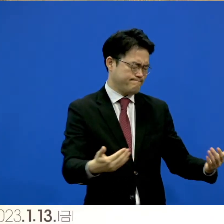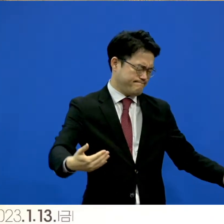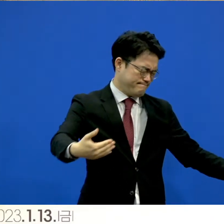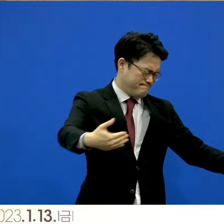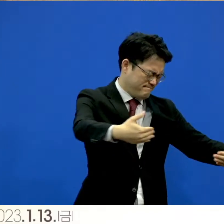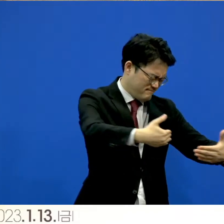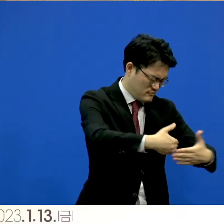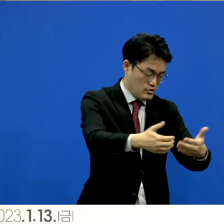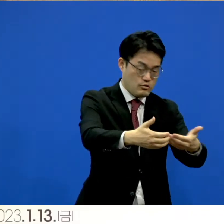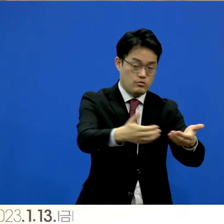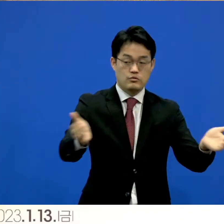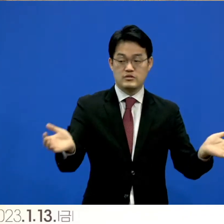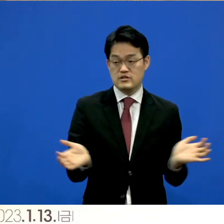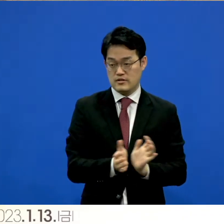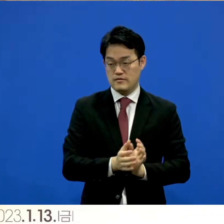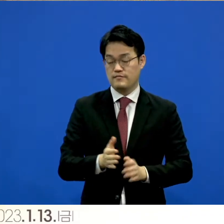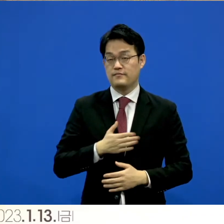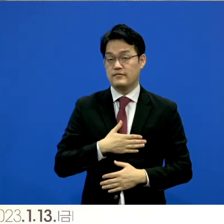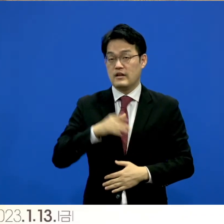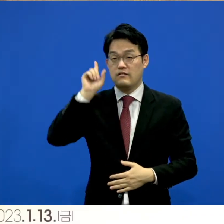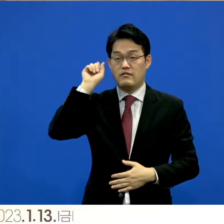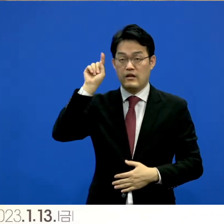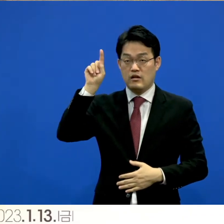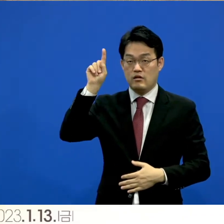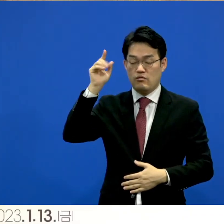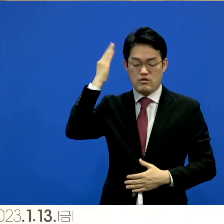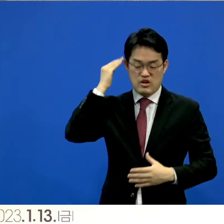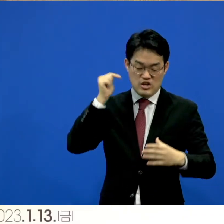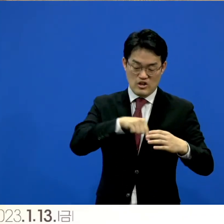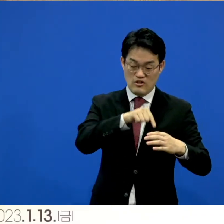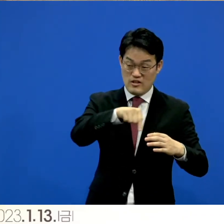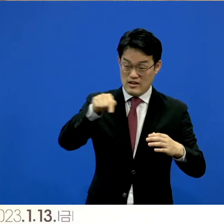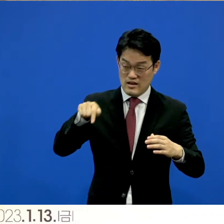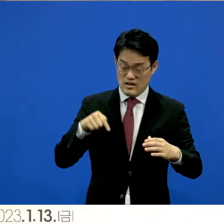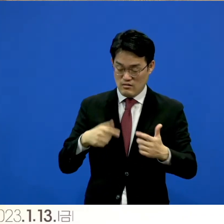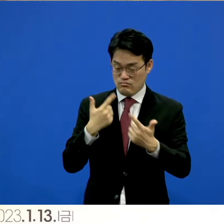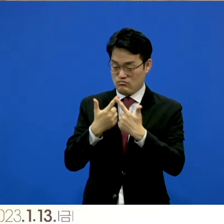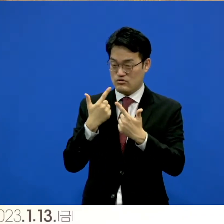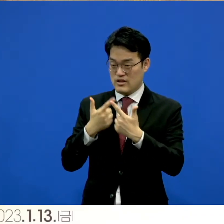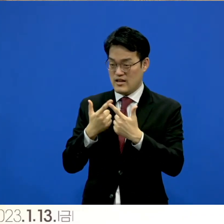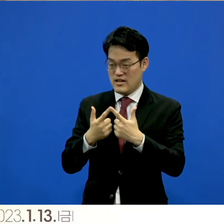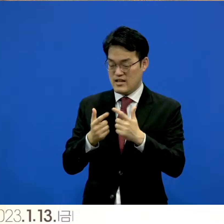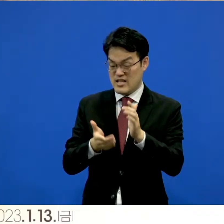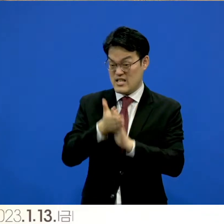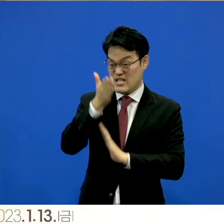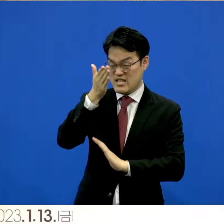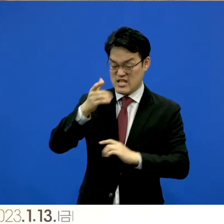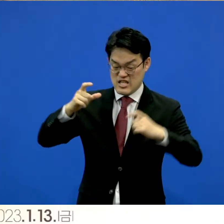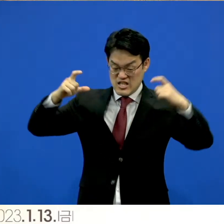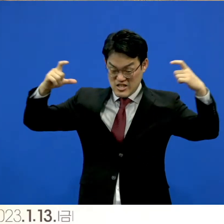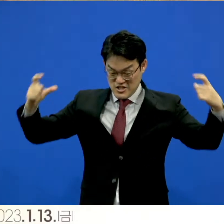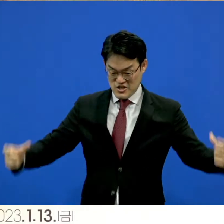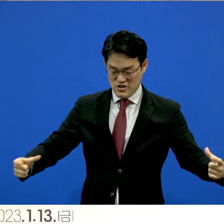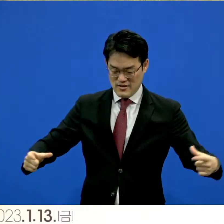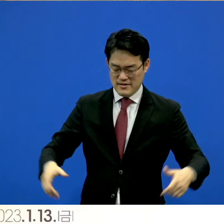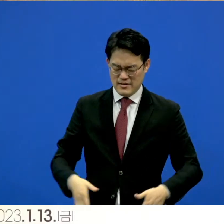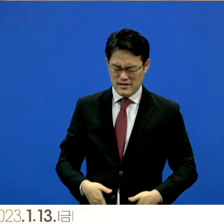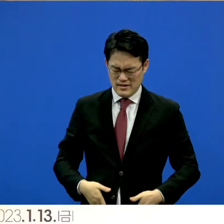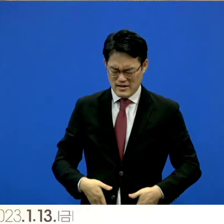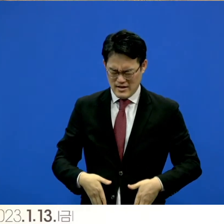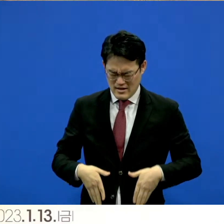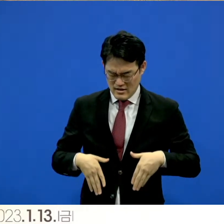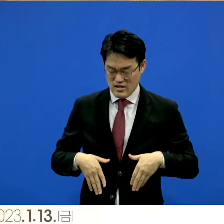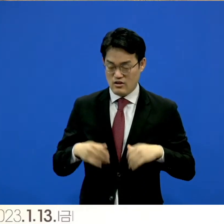저는 내일도 연탄을 부산 시내 전체 이렇게 따뜻한